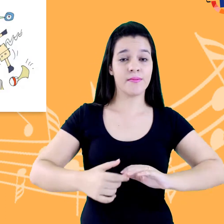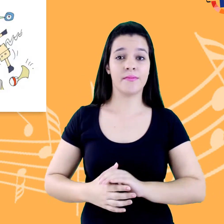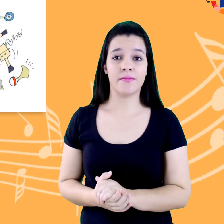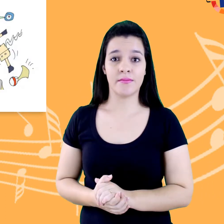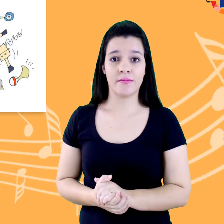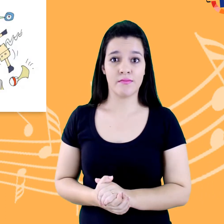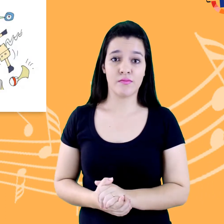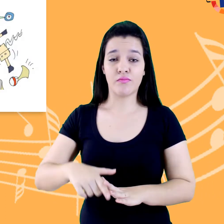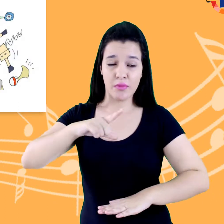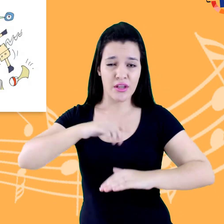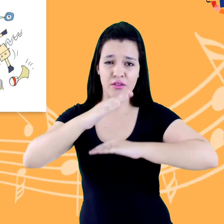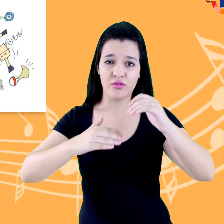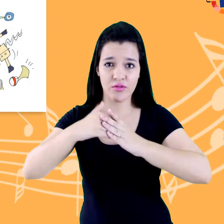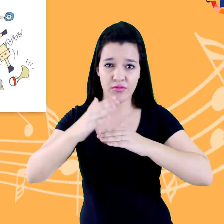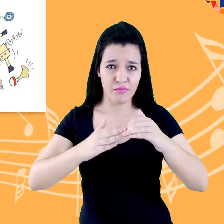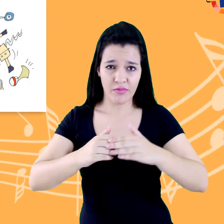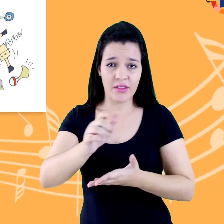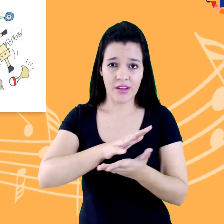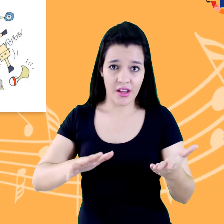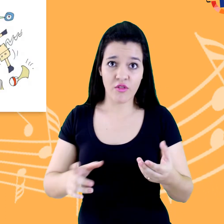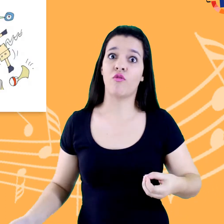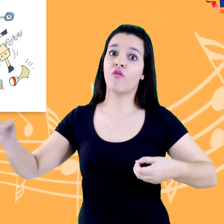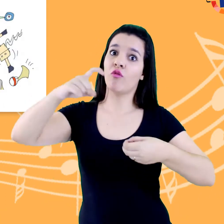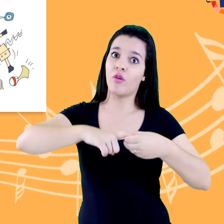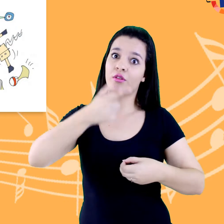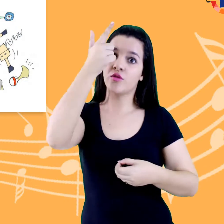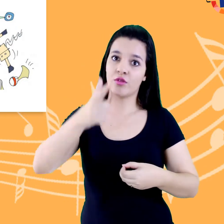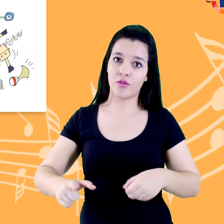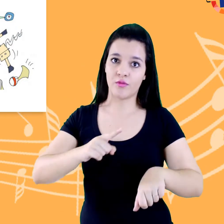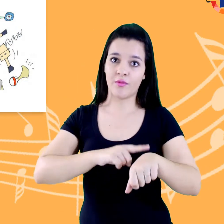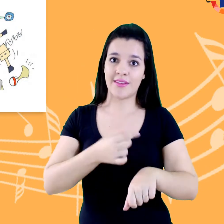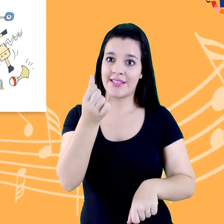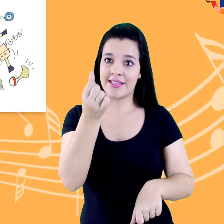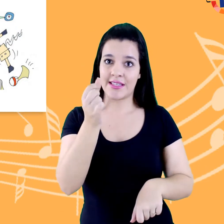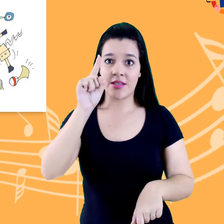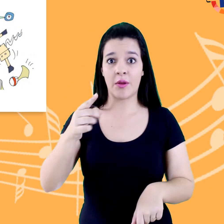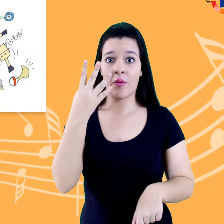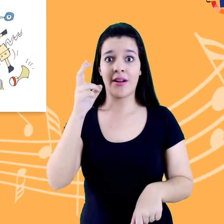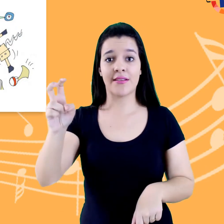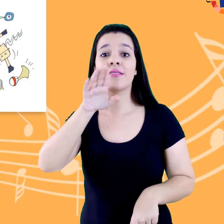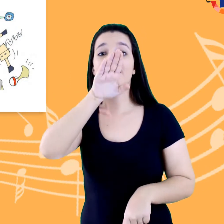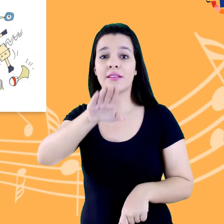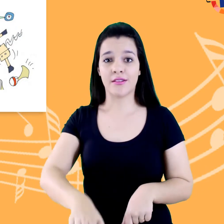As atividades serão retomadas às 18h45, em evento com a presença